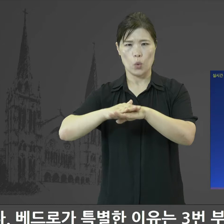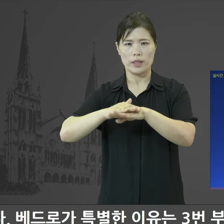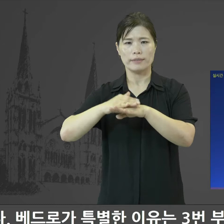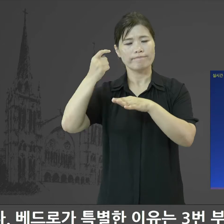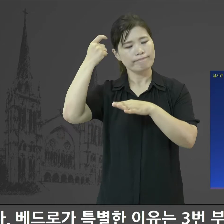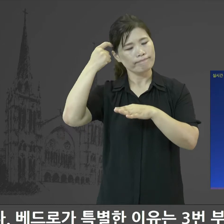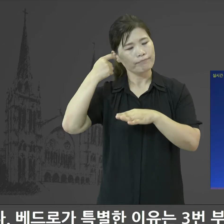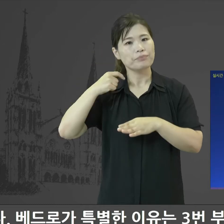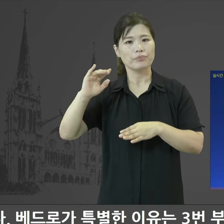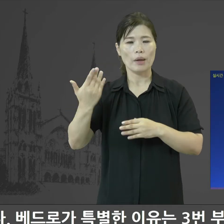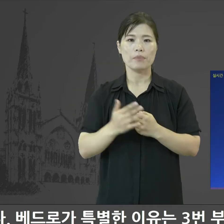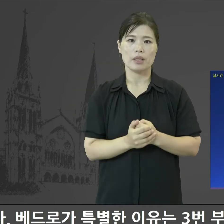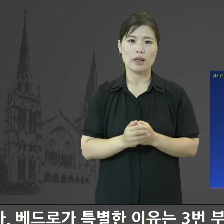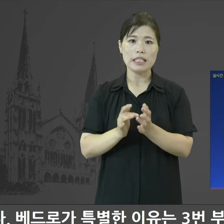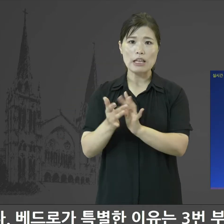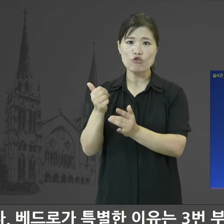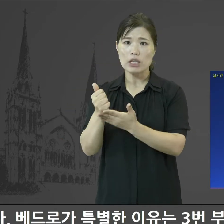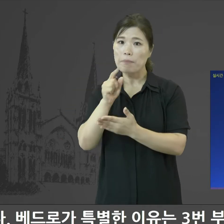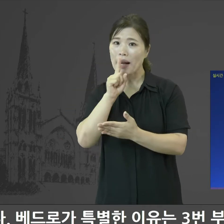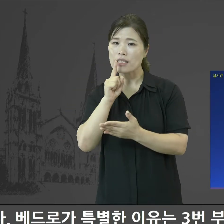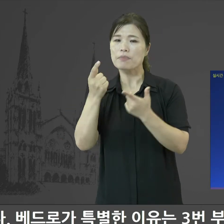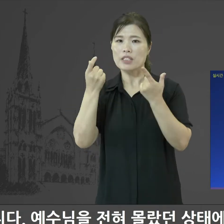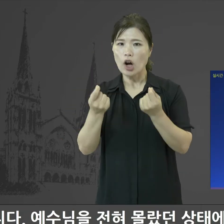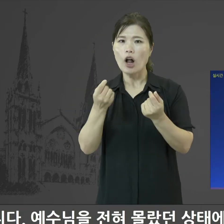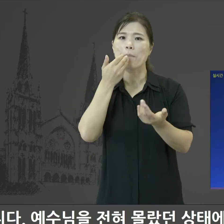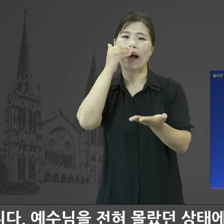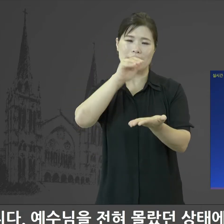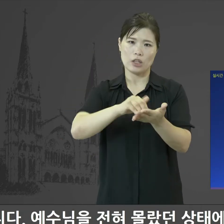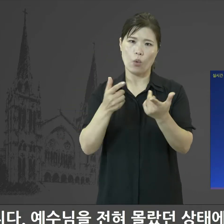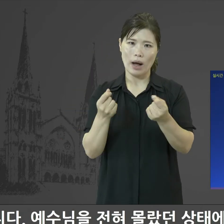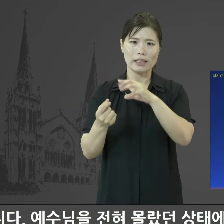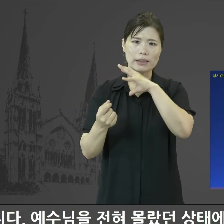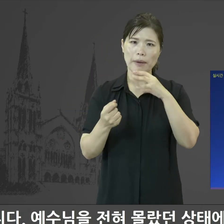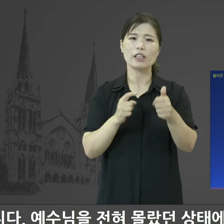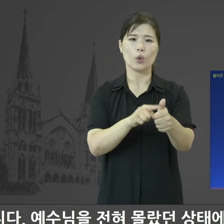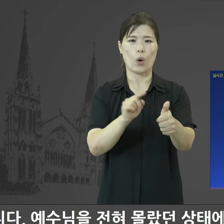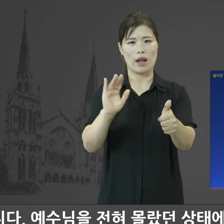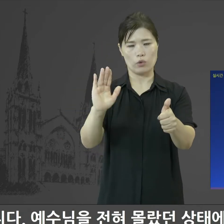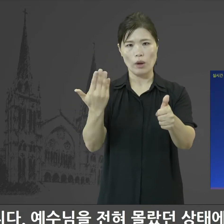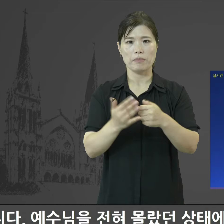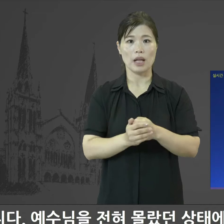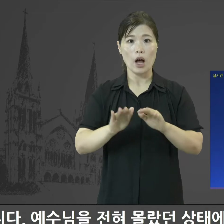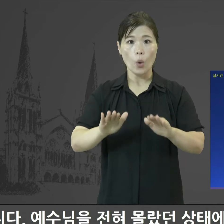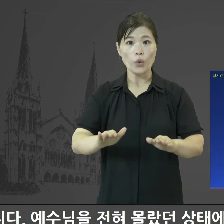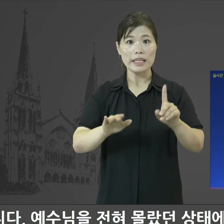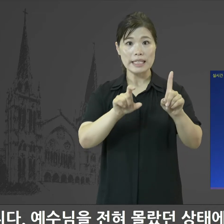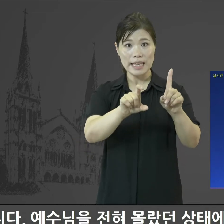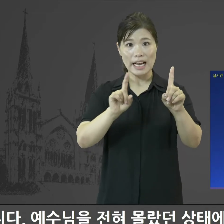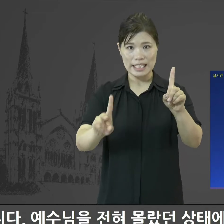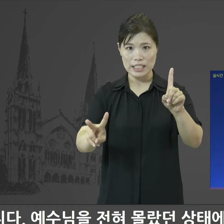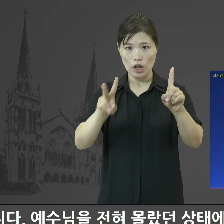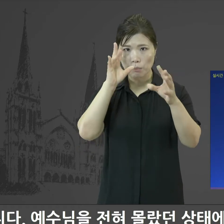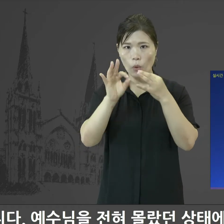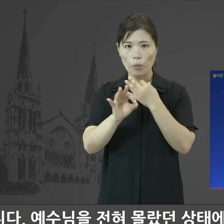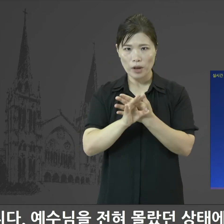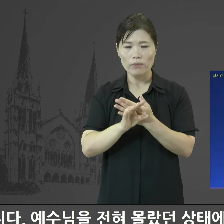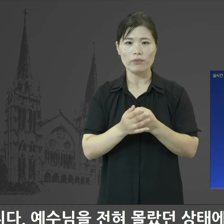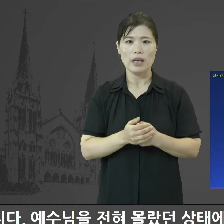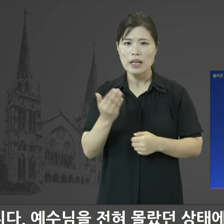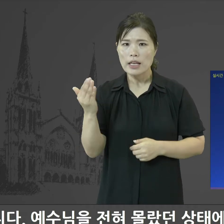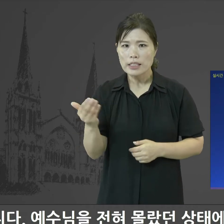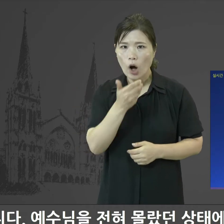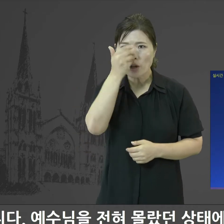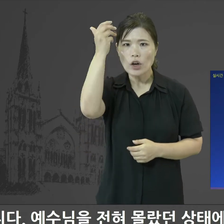예수님의 말씀처럼 반석 같은 사람이 됩니다. 오늘 말씀 2절에 나타난 것처럼 성령이 거룩하게